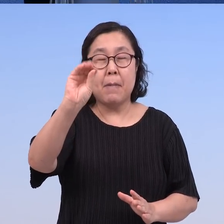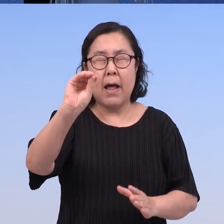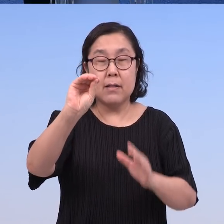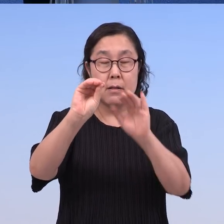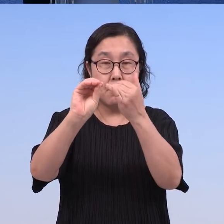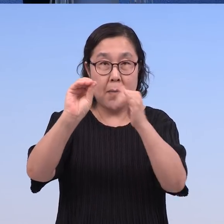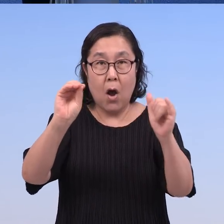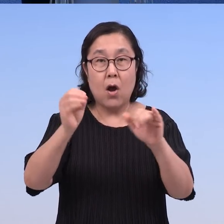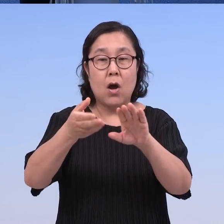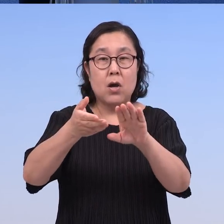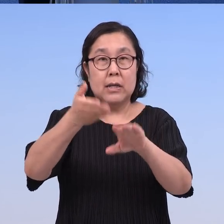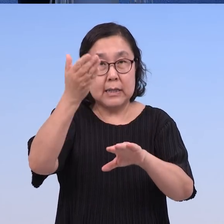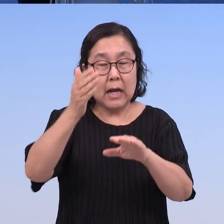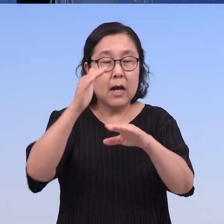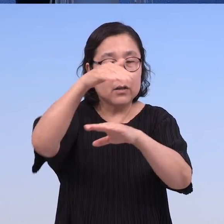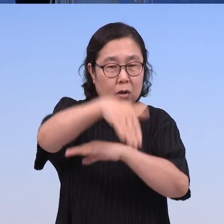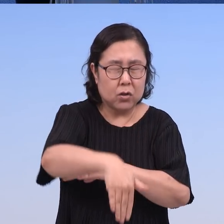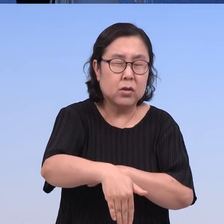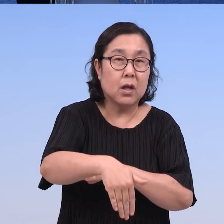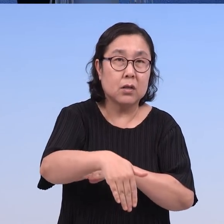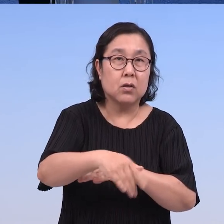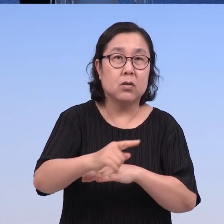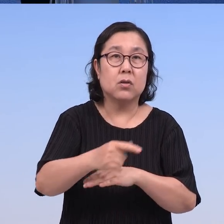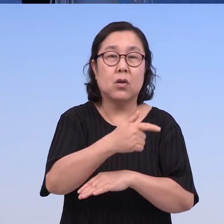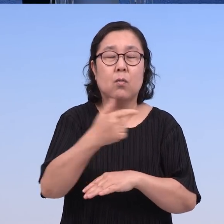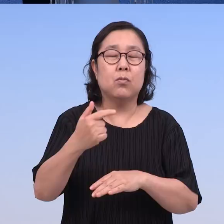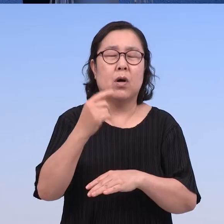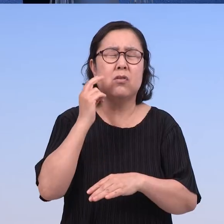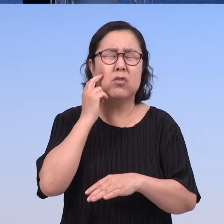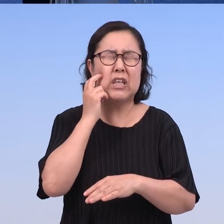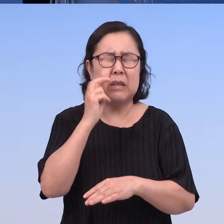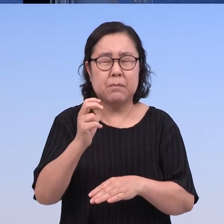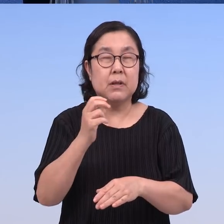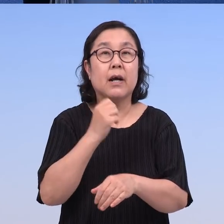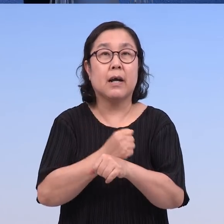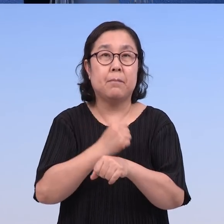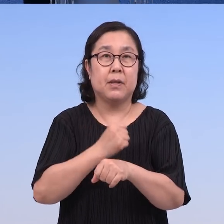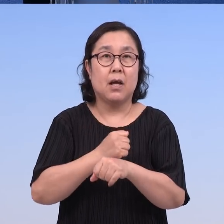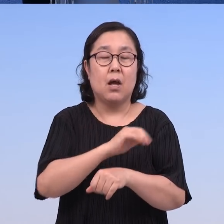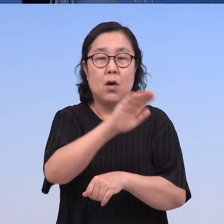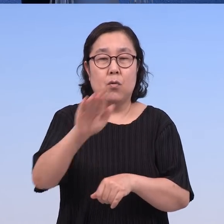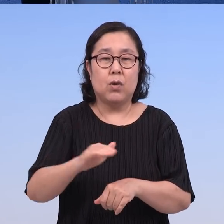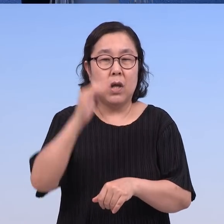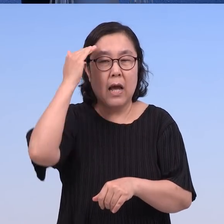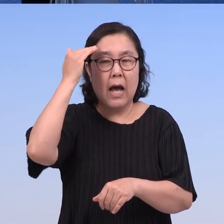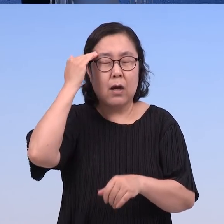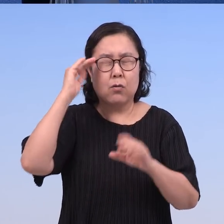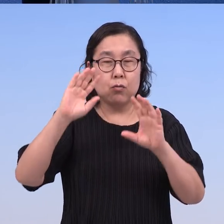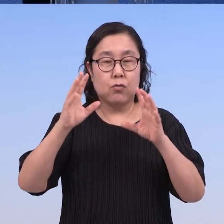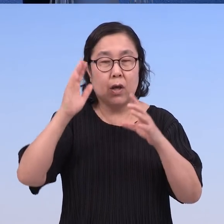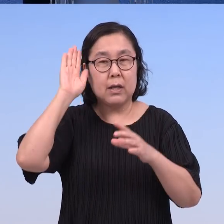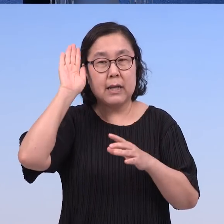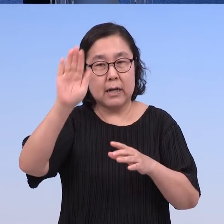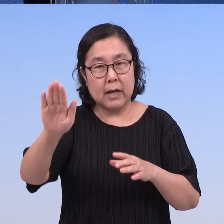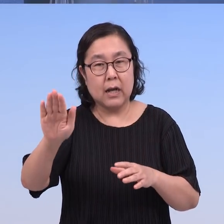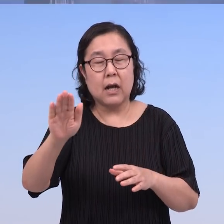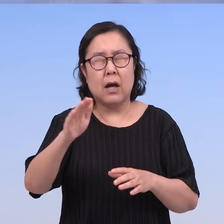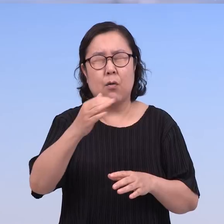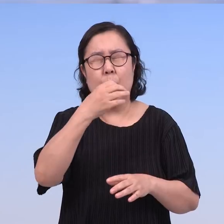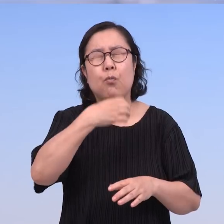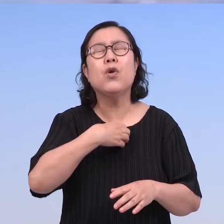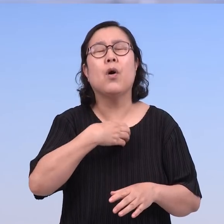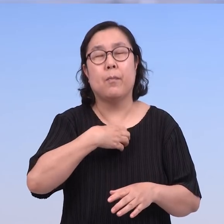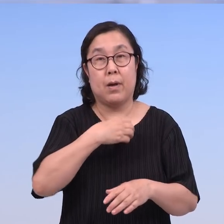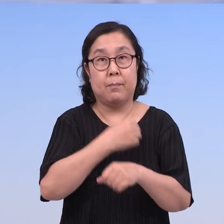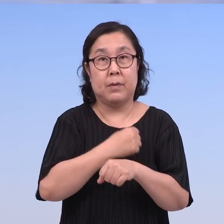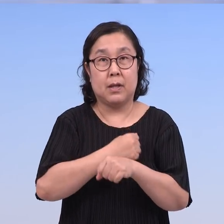감소했다는 이런 통계는요, 이건 그냥 뭐 심각한 정도가 아니고 이제 이 나라의 장래가 지금 흔들거리는 거예요. 이제